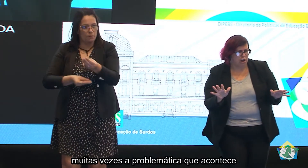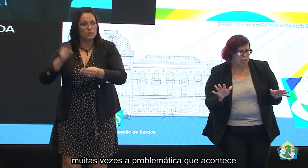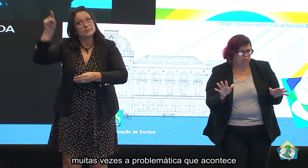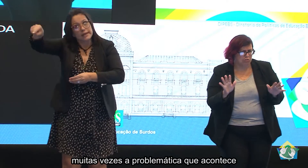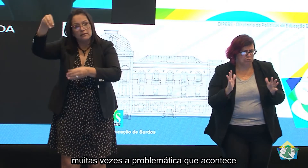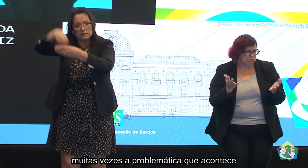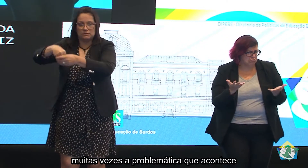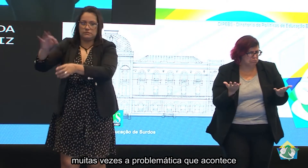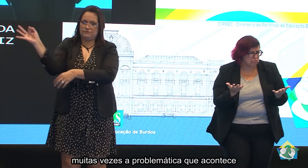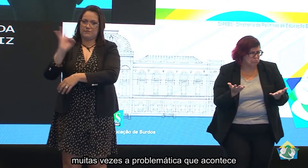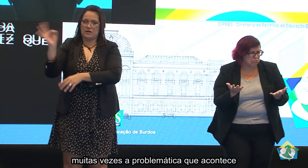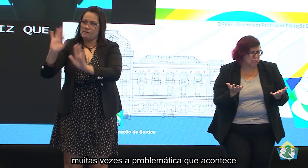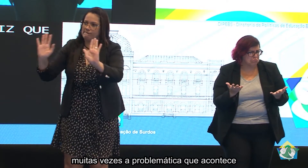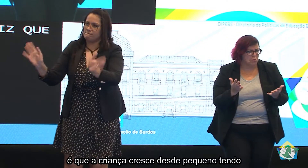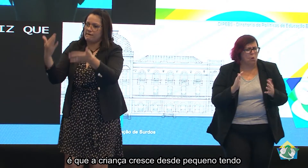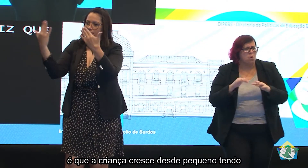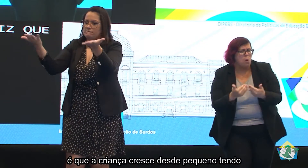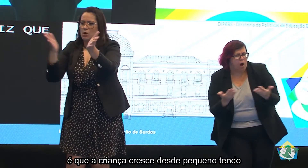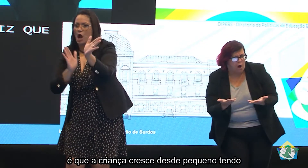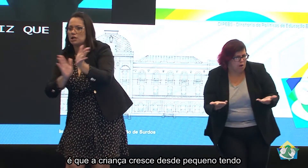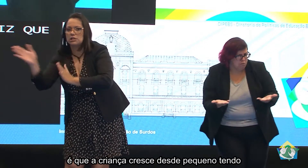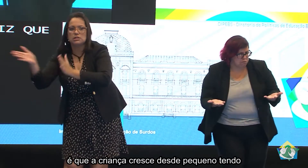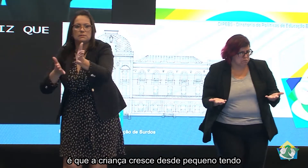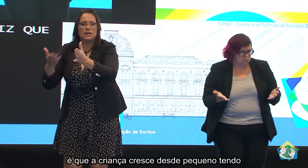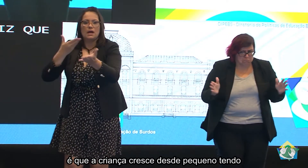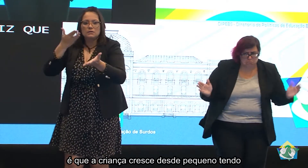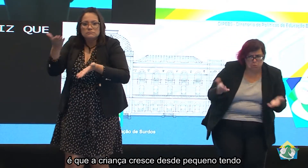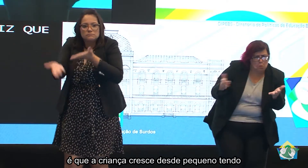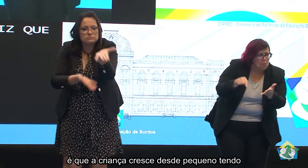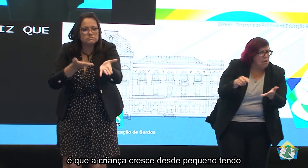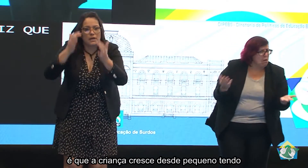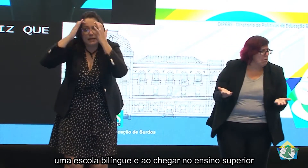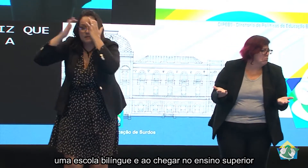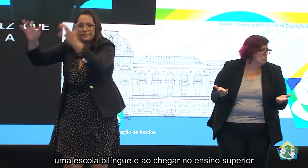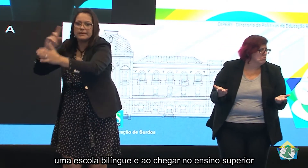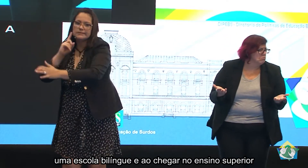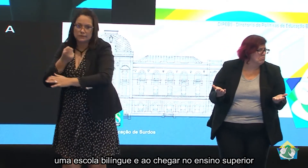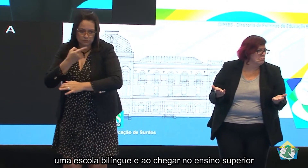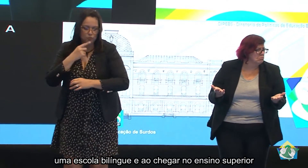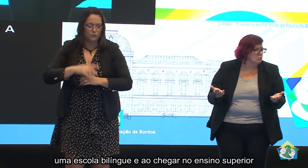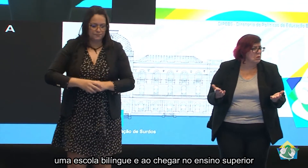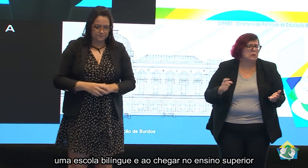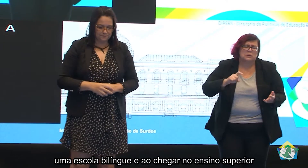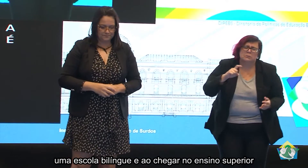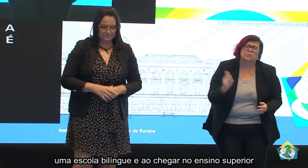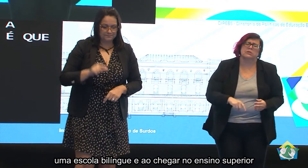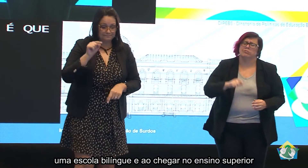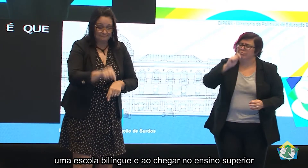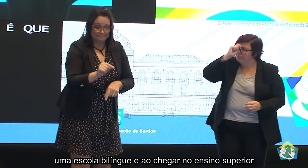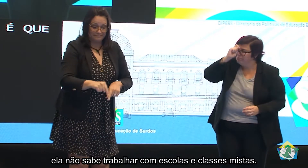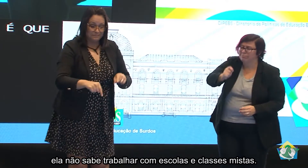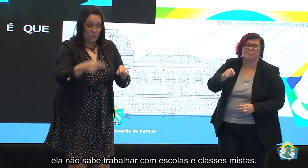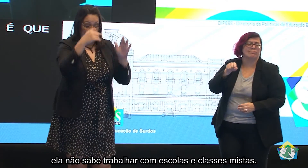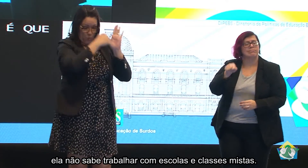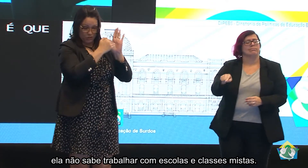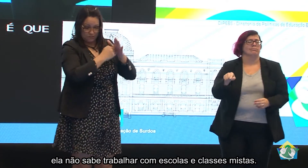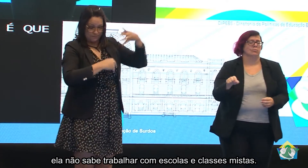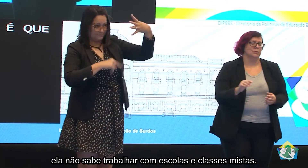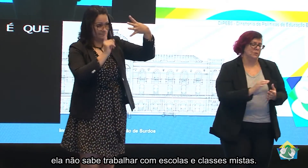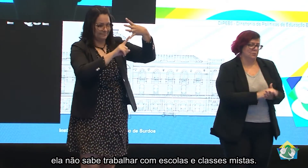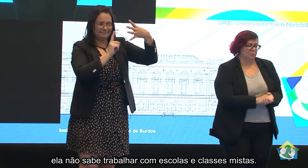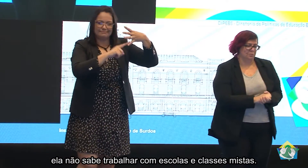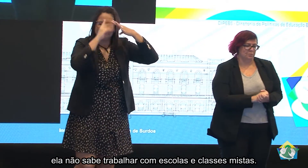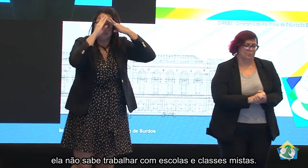muitas vezes a problemática que acontece é que a criança cresce desde pequeno tendo uma escola bilíngue e ao chegar no ensino superior ela não